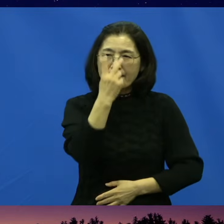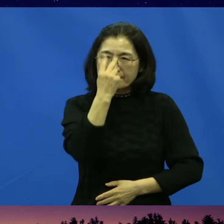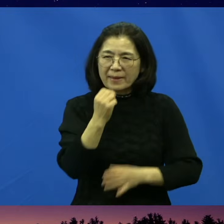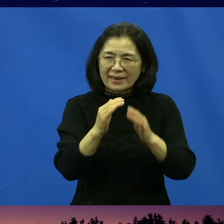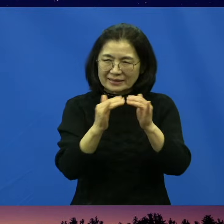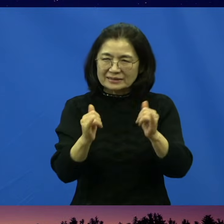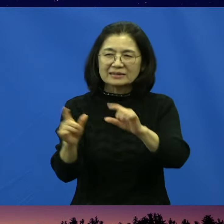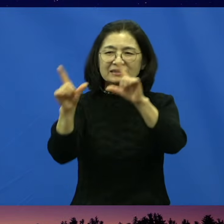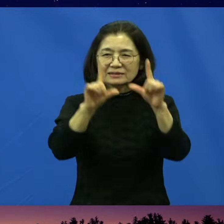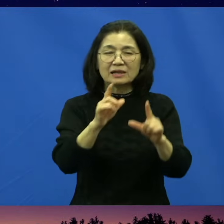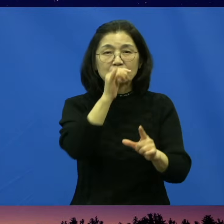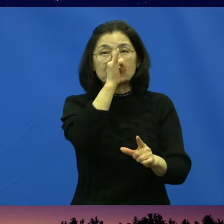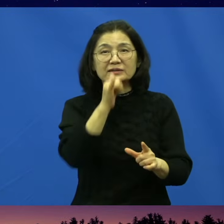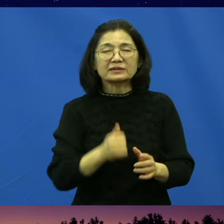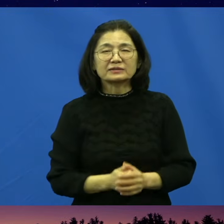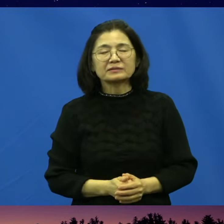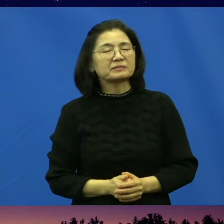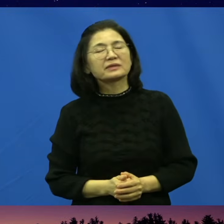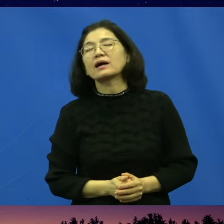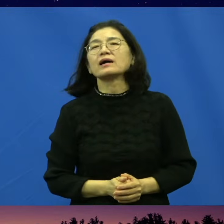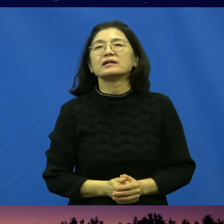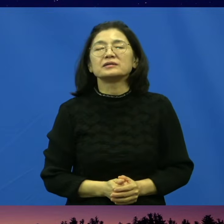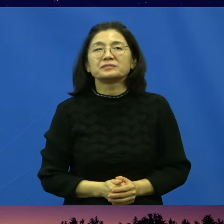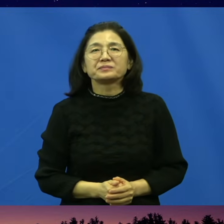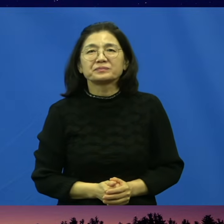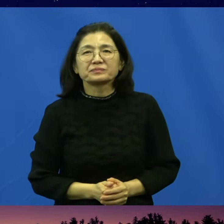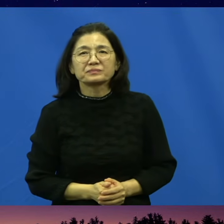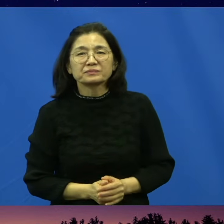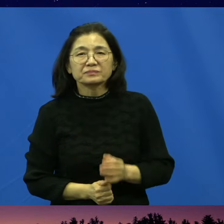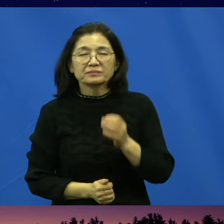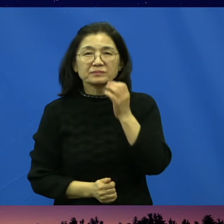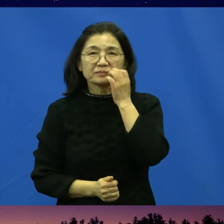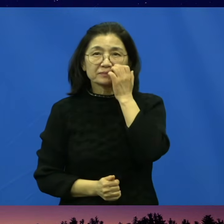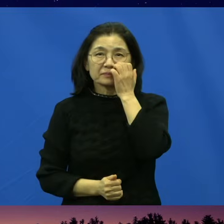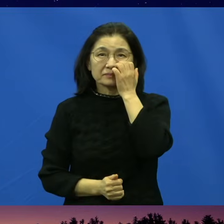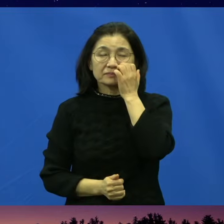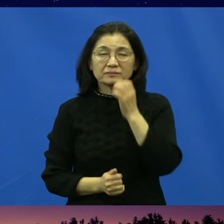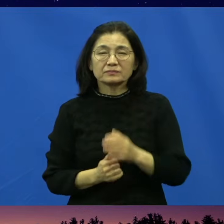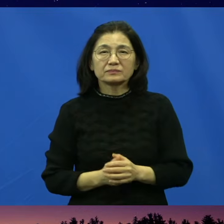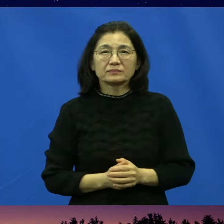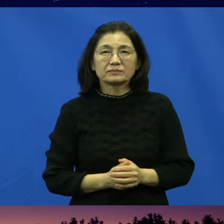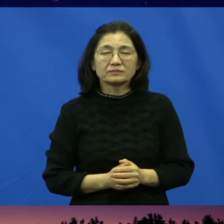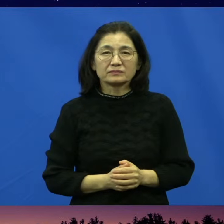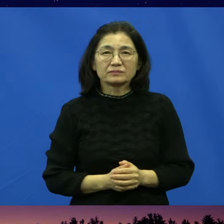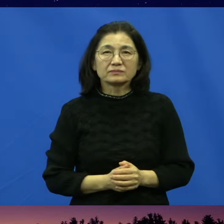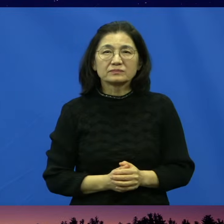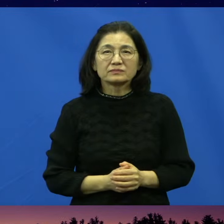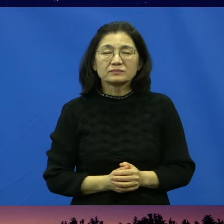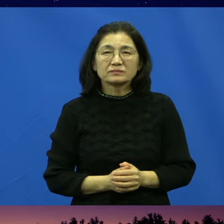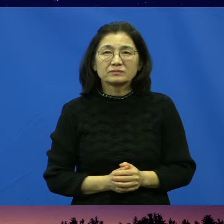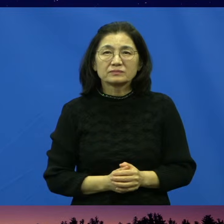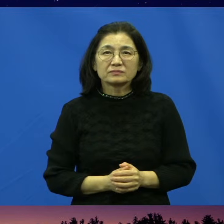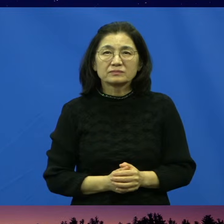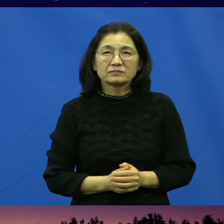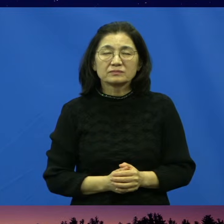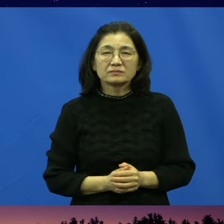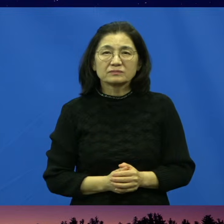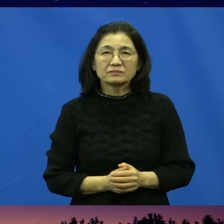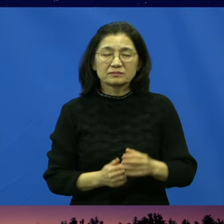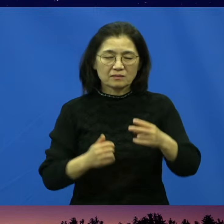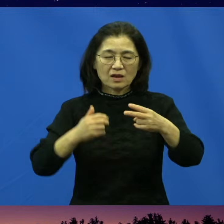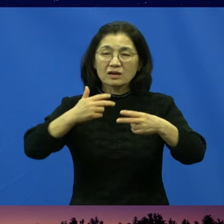옛날에 여호수아가 함락시켰던 여리고보다 조금 남쪽에 있는 신도시 여리고였는데요.